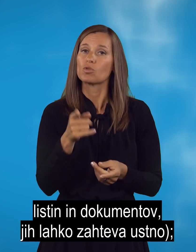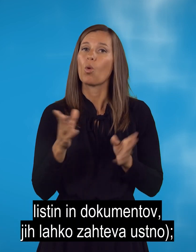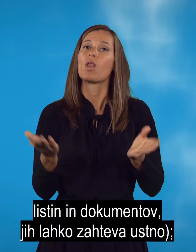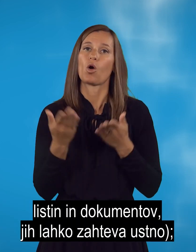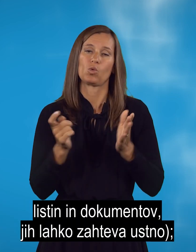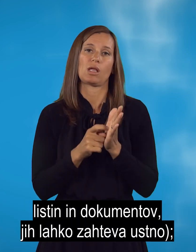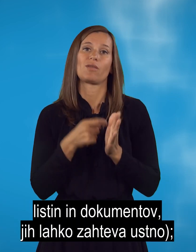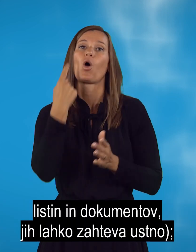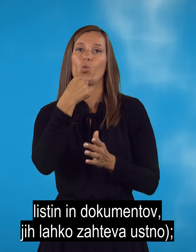ustno.